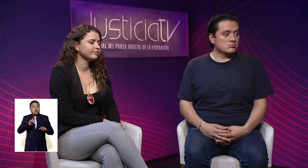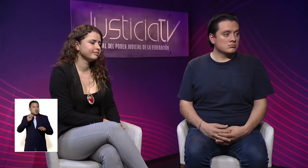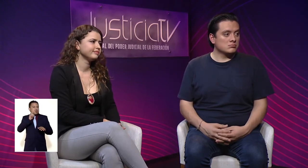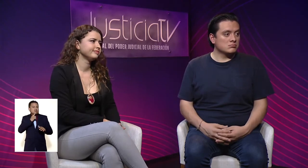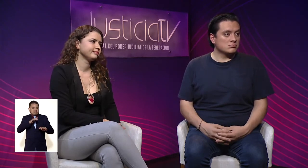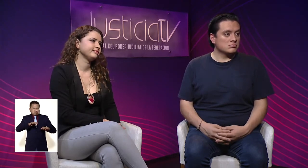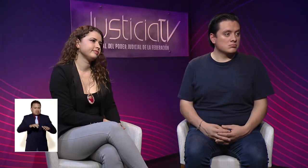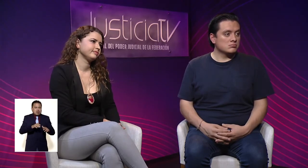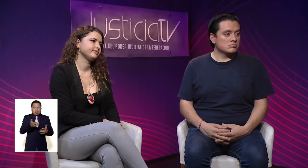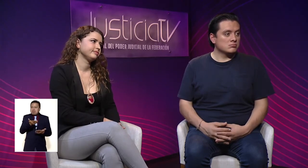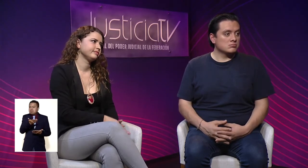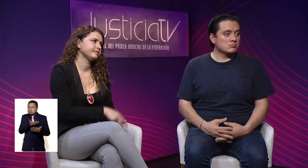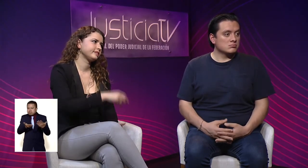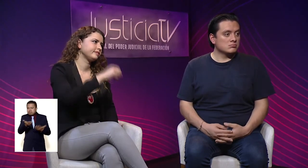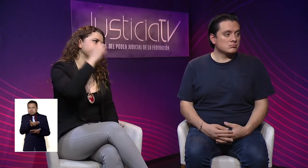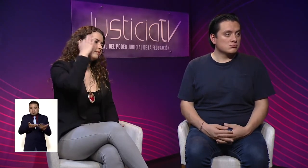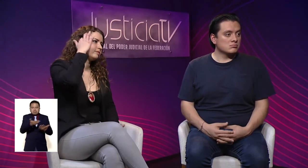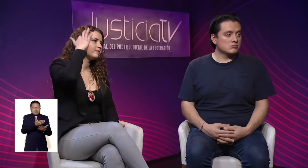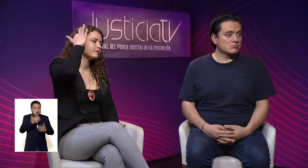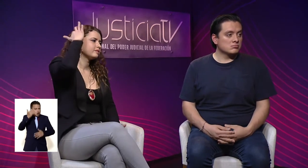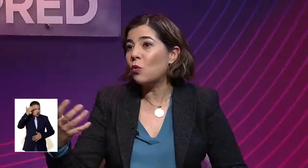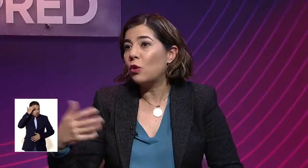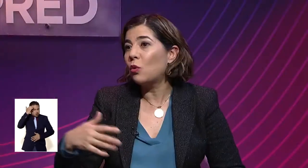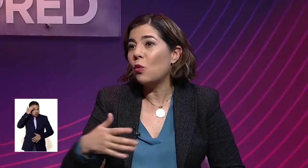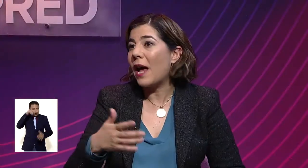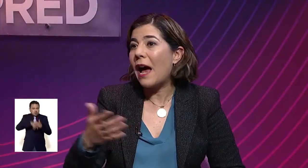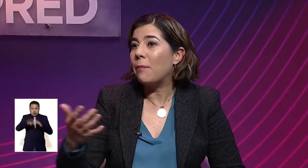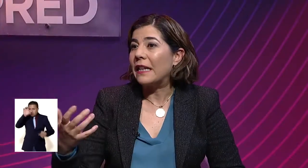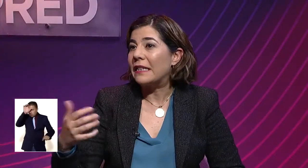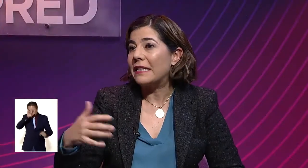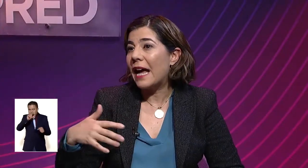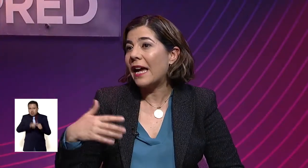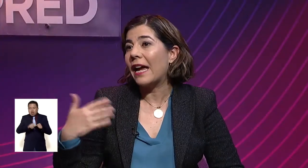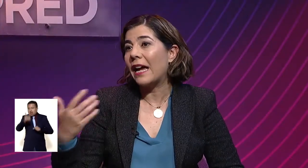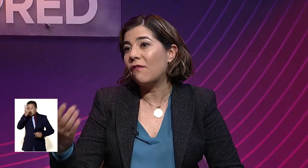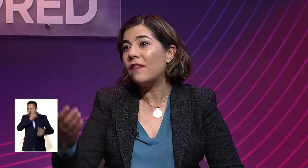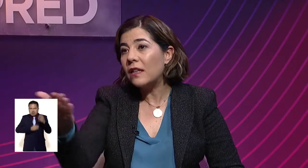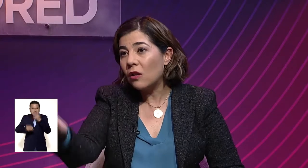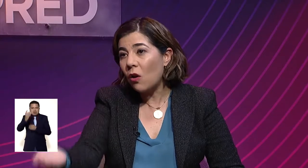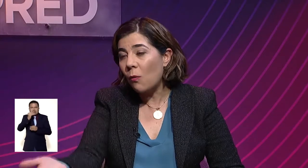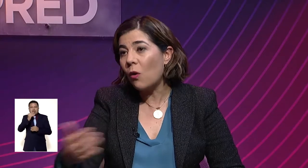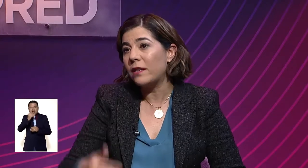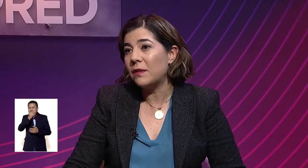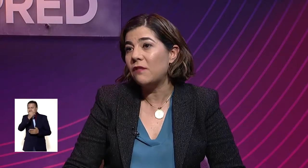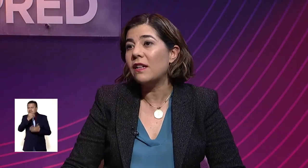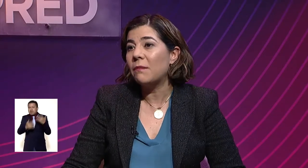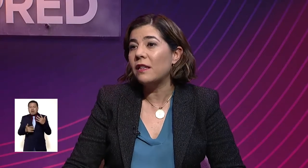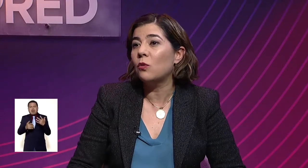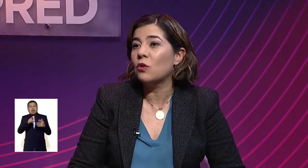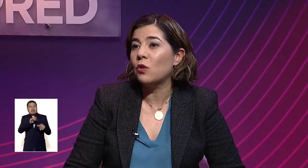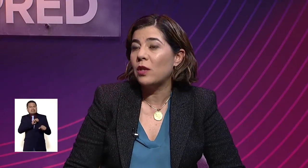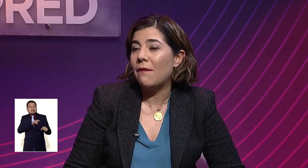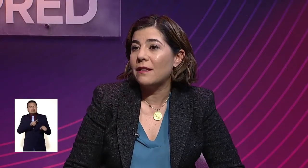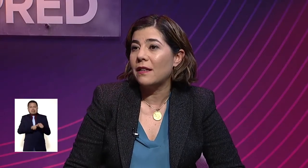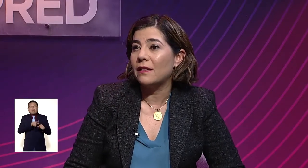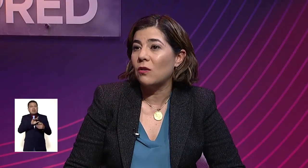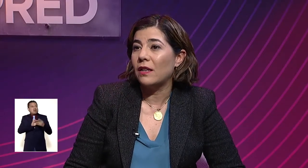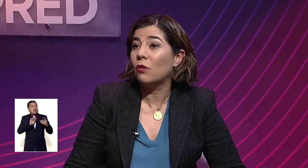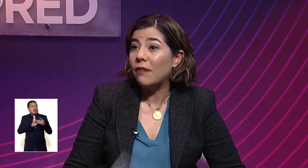se comparten conocimientos, cultura, aprendizaje, en fin, como específicamente tú nos contabas de tu